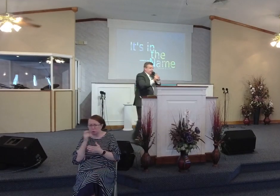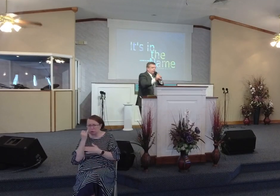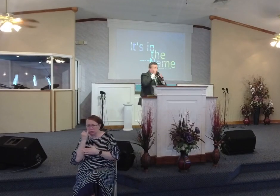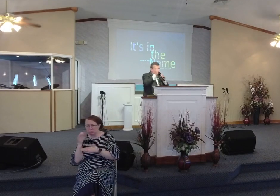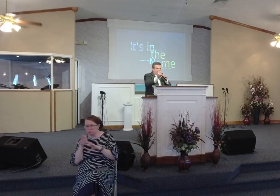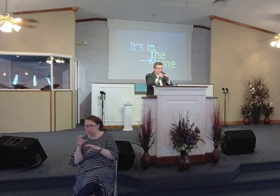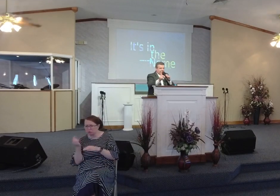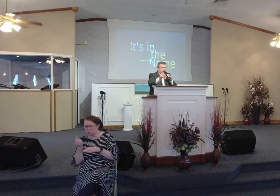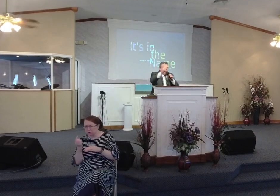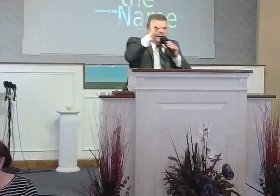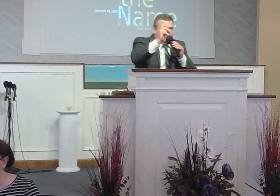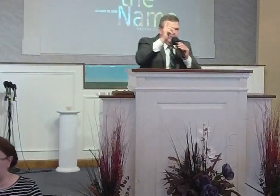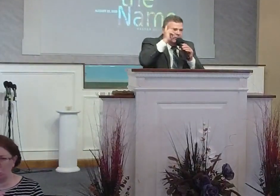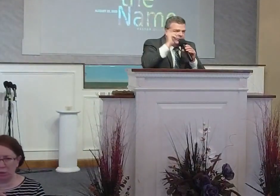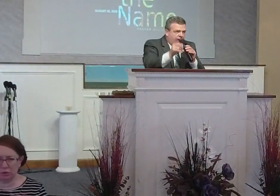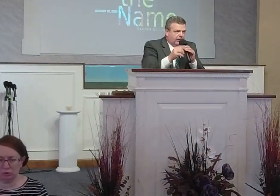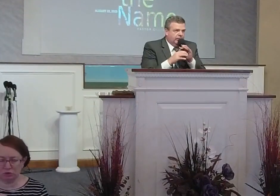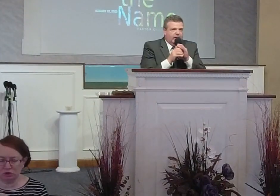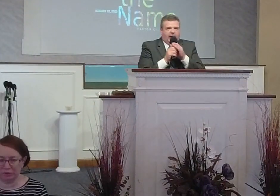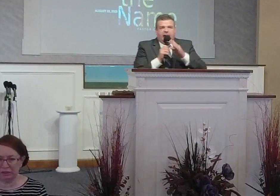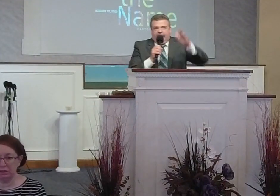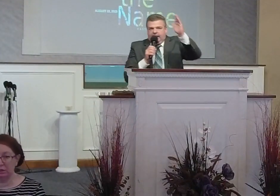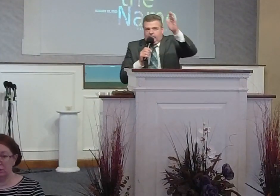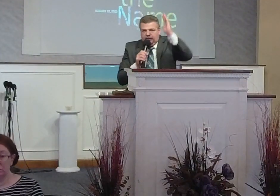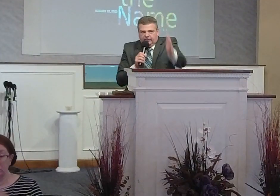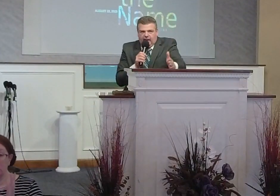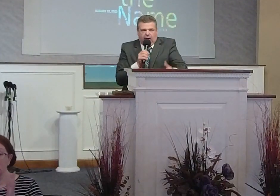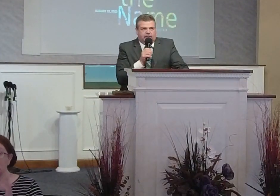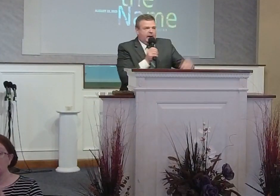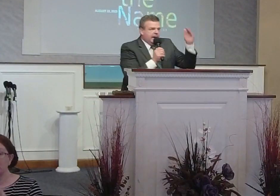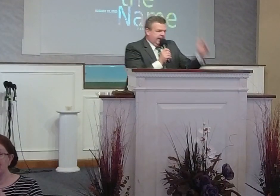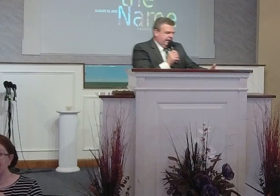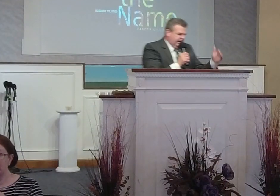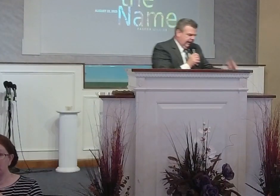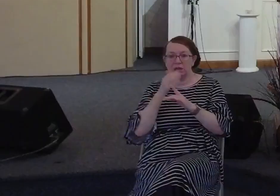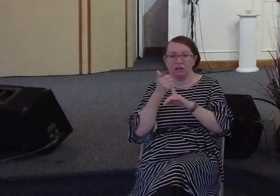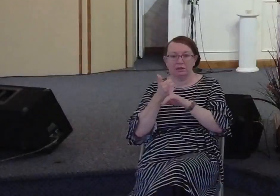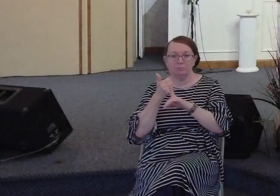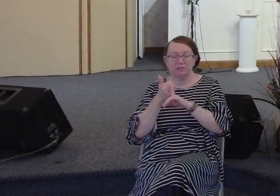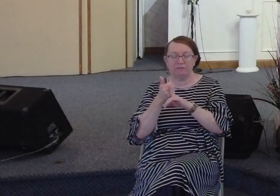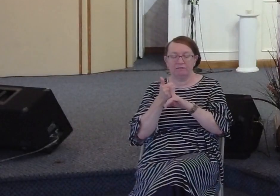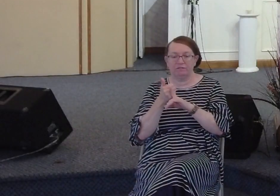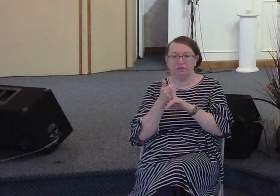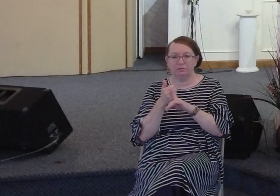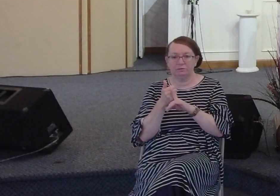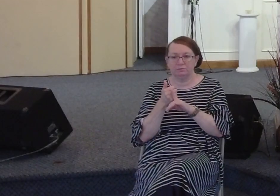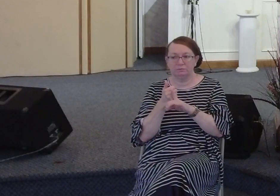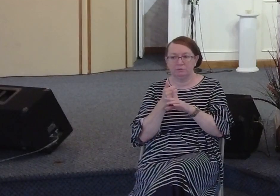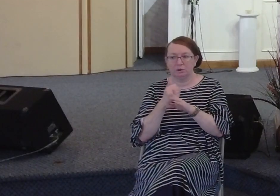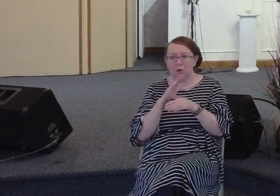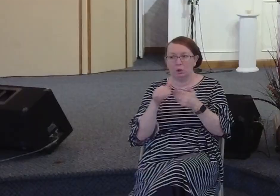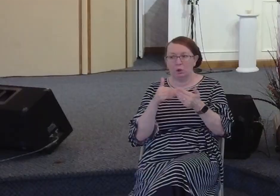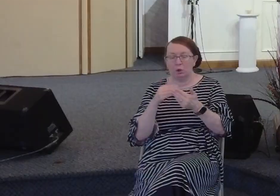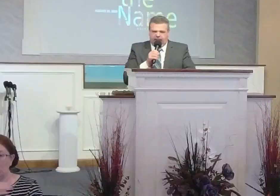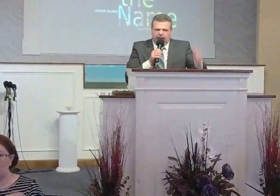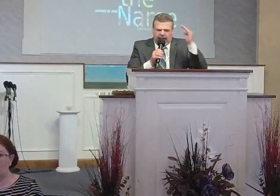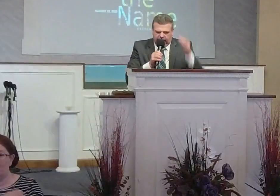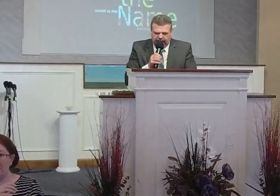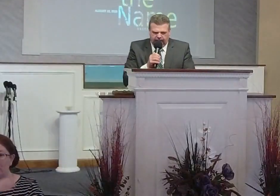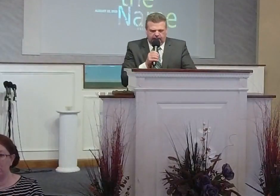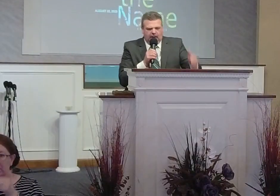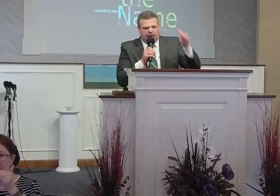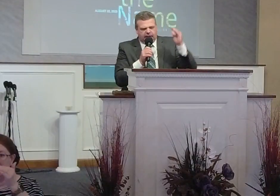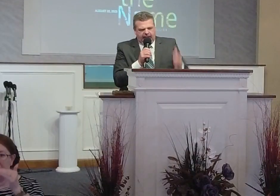están tratando de confundir de quién creó. No, fue Jesús. Jesús en sí mismo. Él es Dios. El